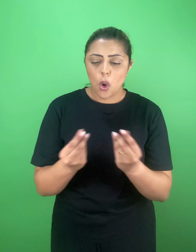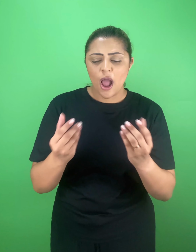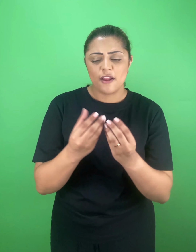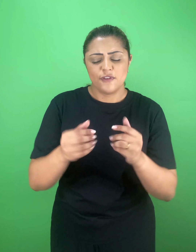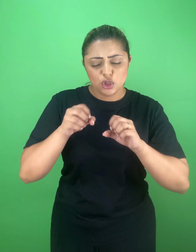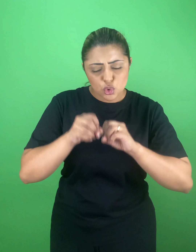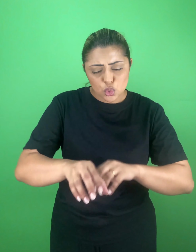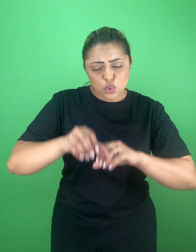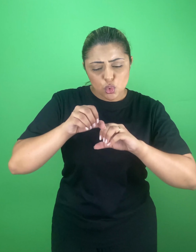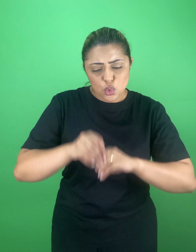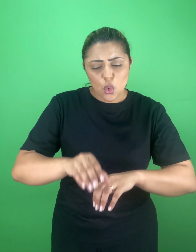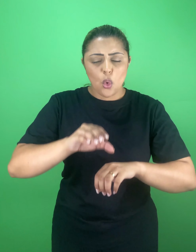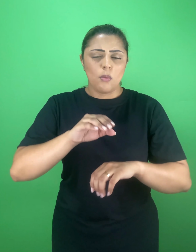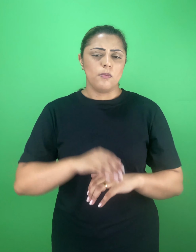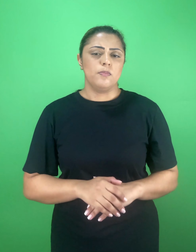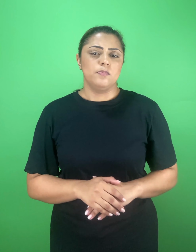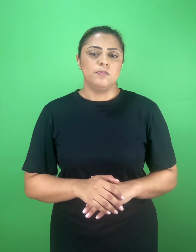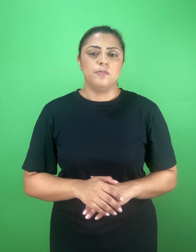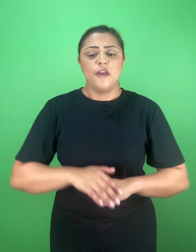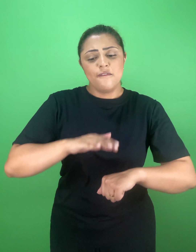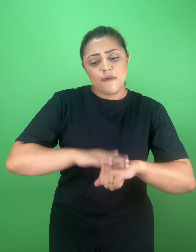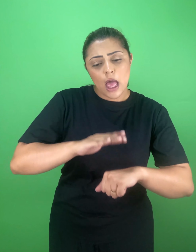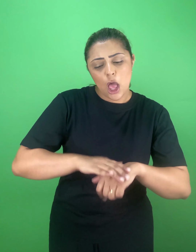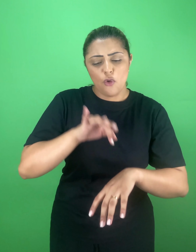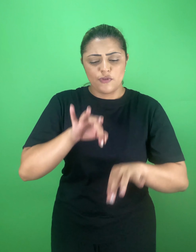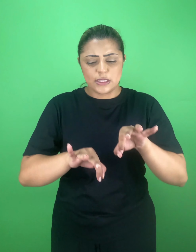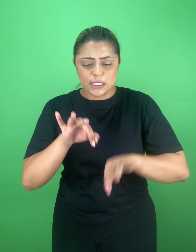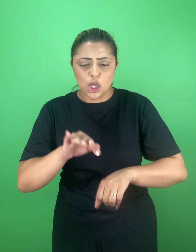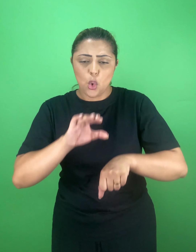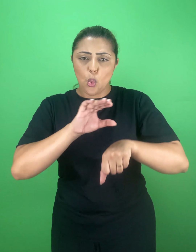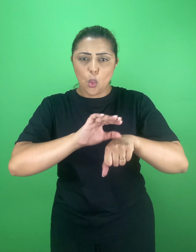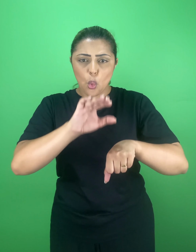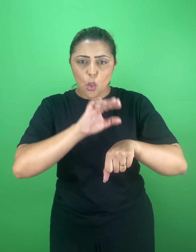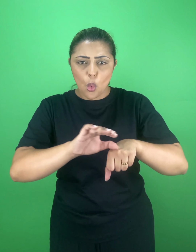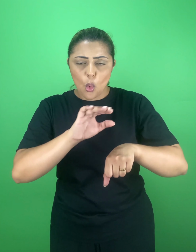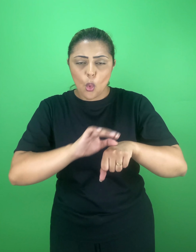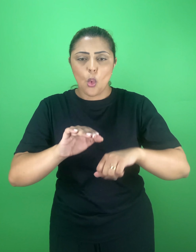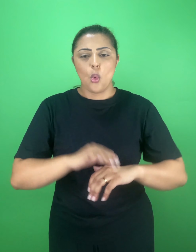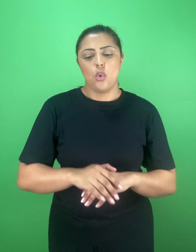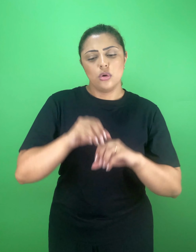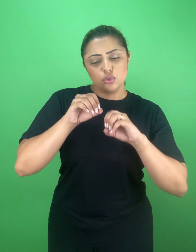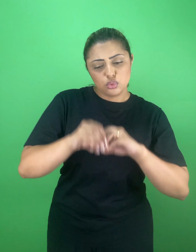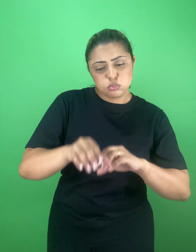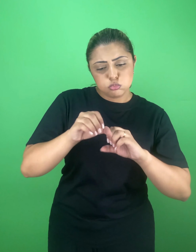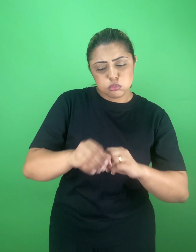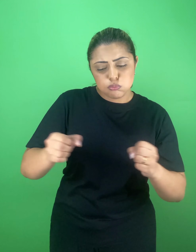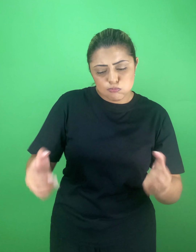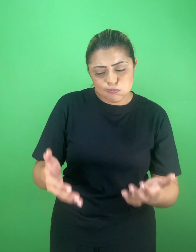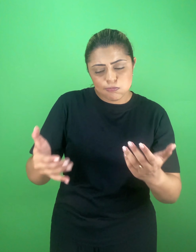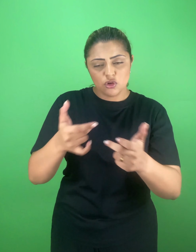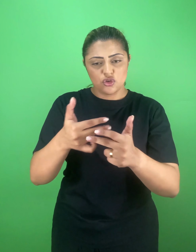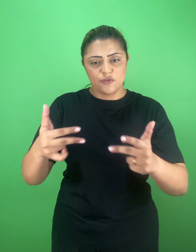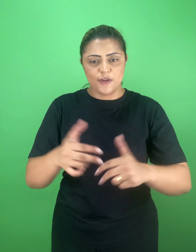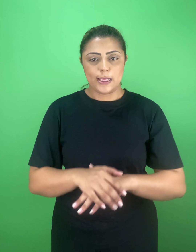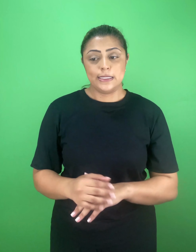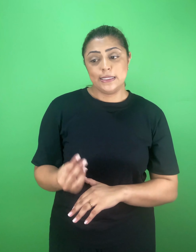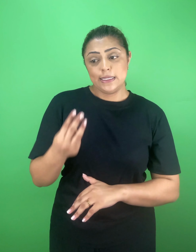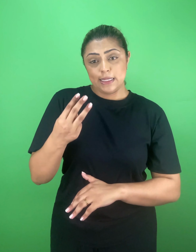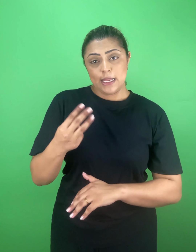formação, tais como realizações de oficinas, cursos, ações educativas 3. Realização de eventos,